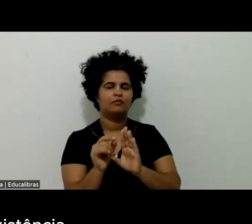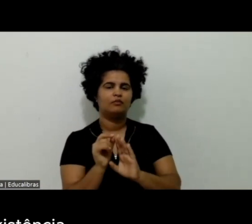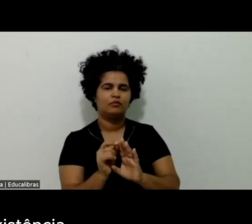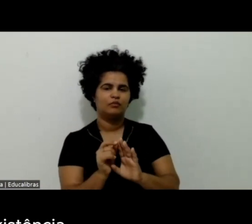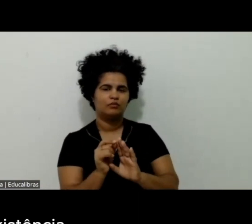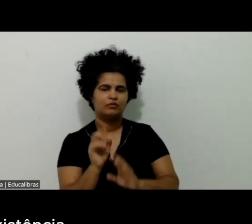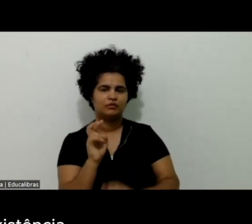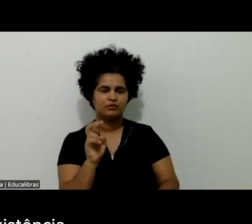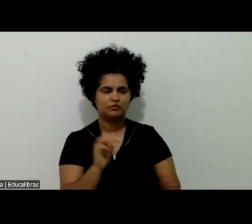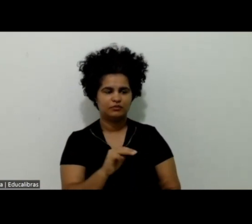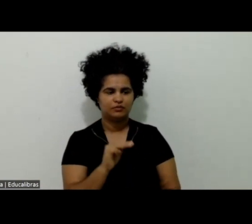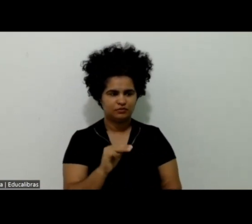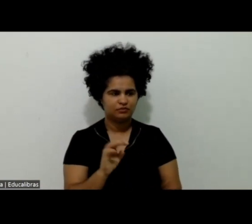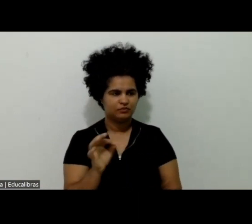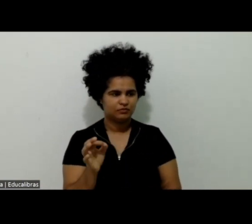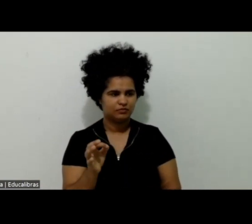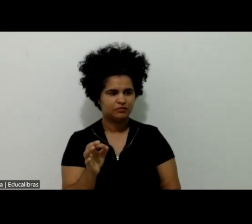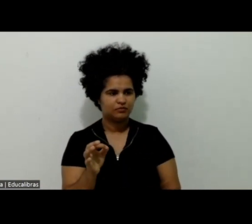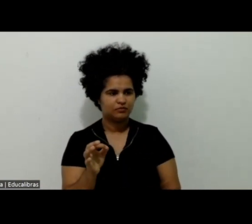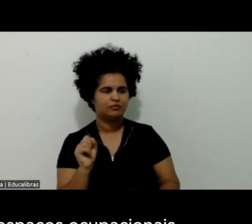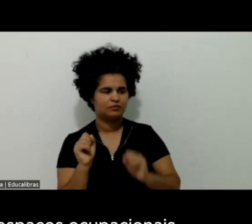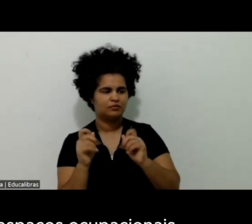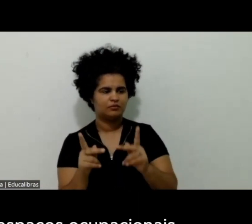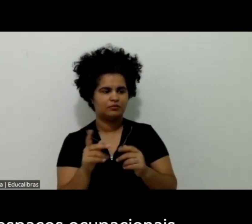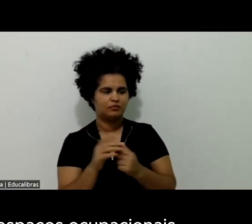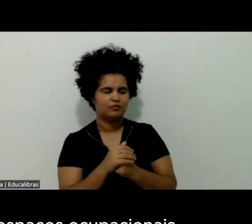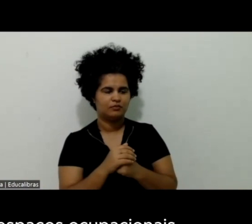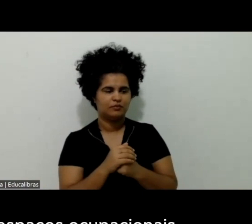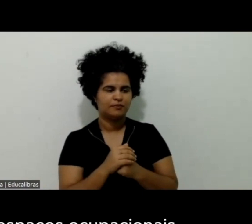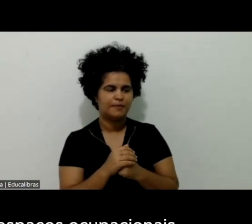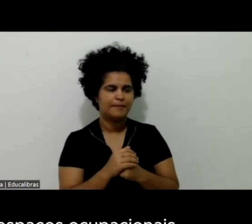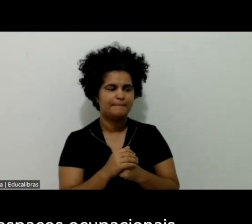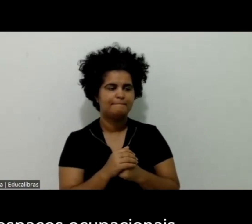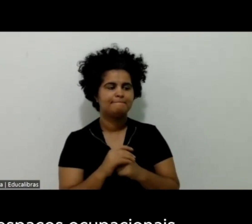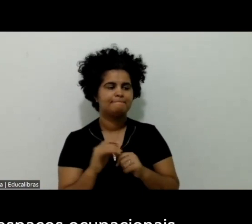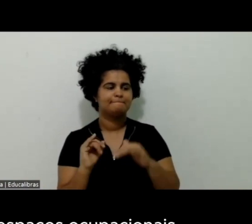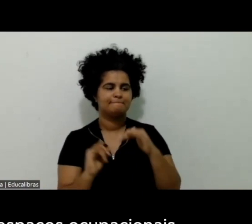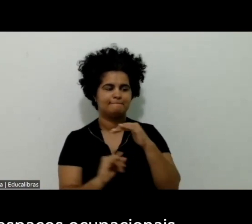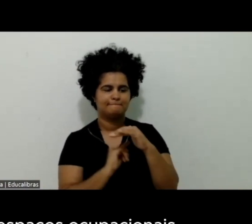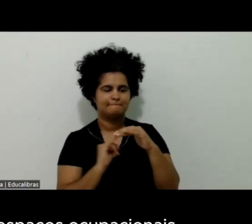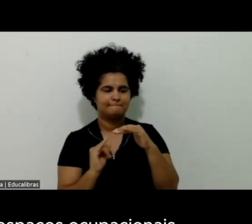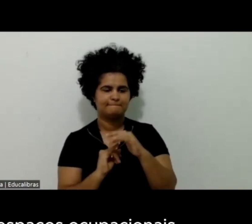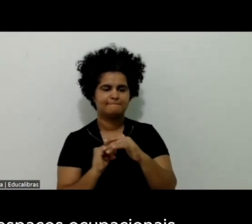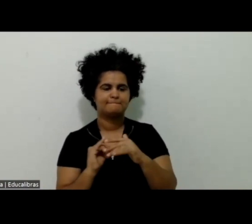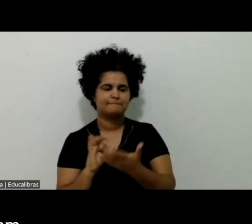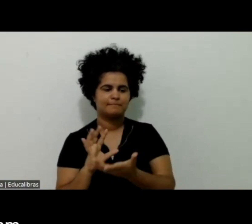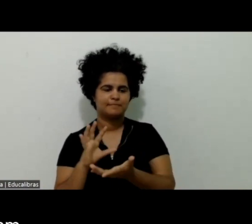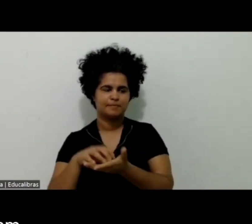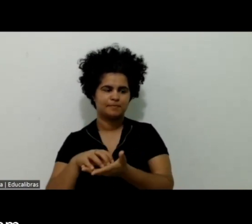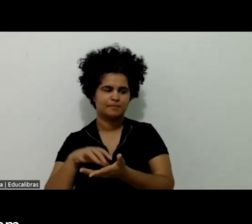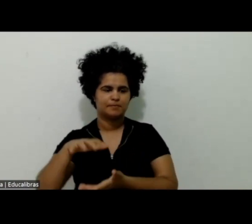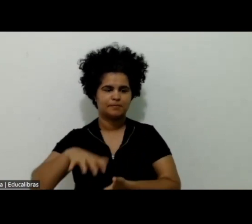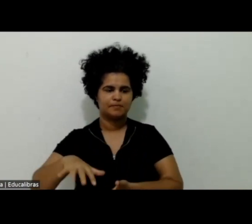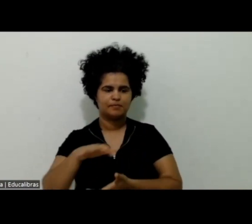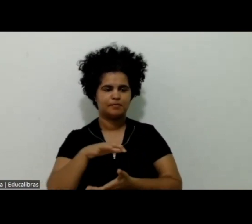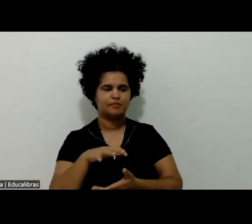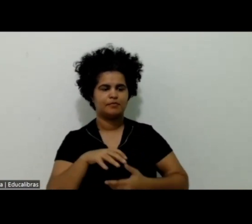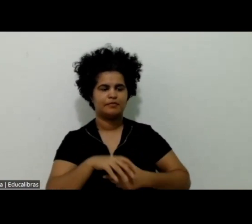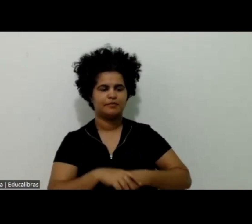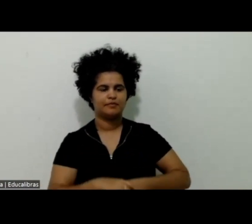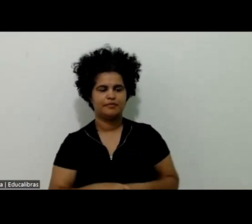5 minutos, identificam a existência do racismo institucional nos espaços socioprofissionais. Então, vejam,